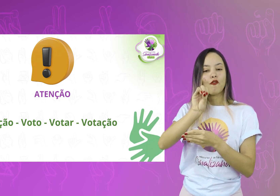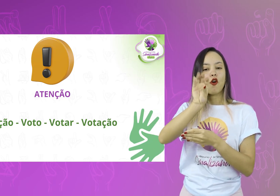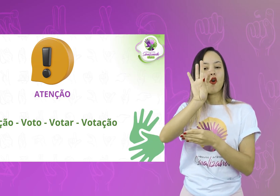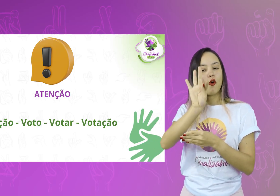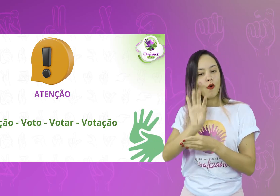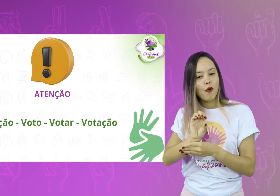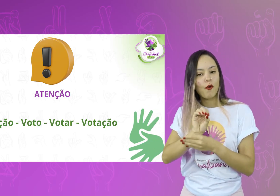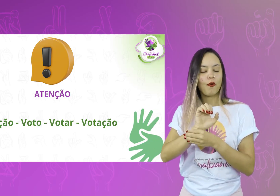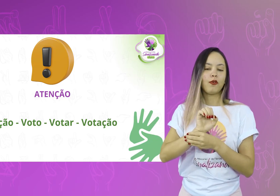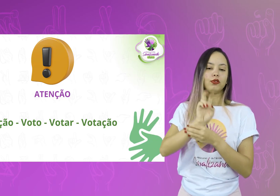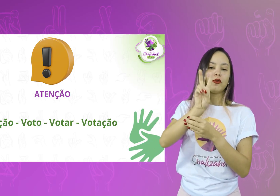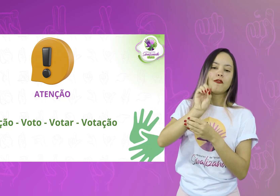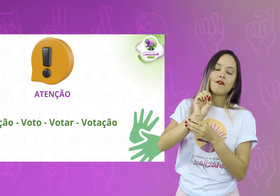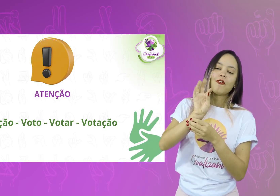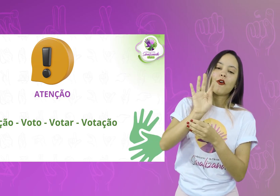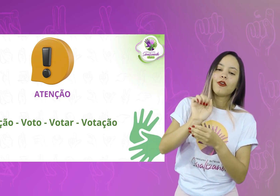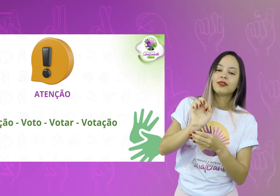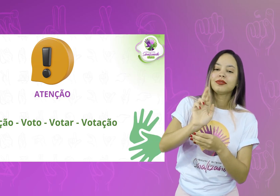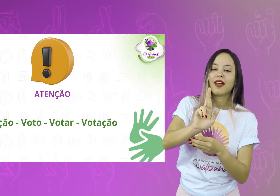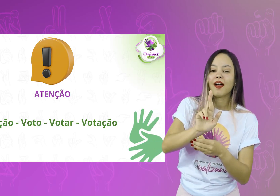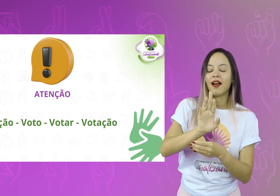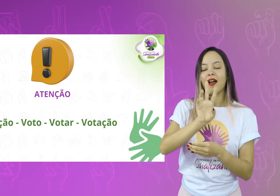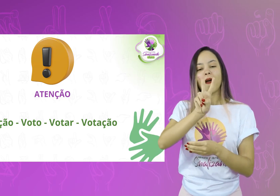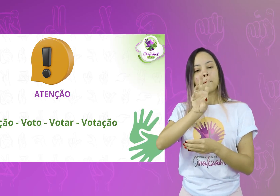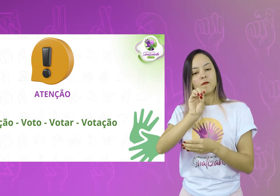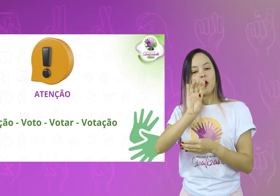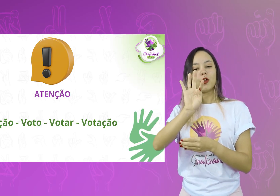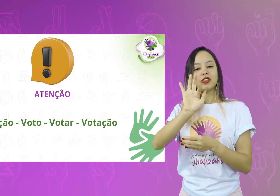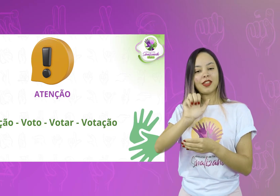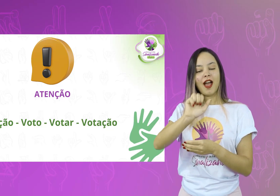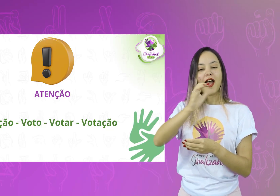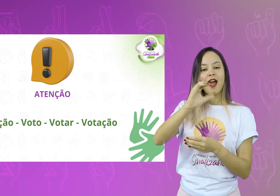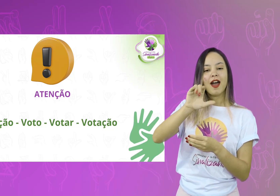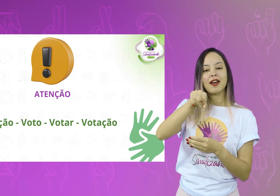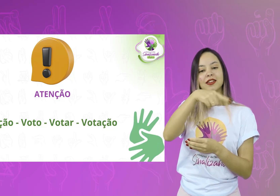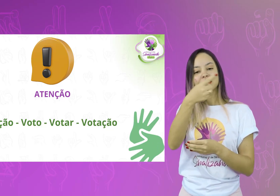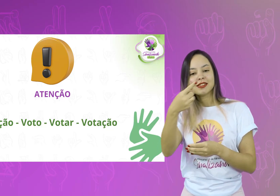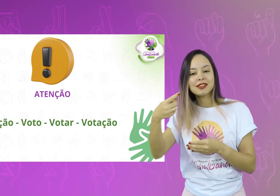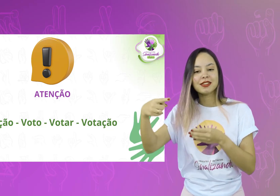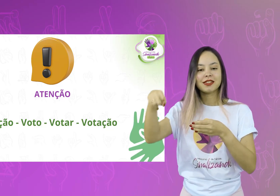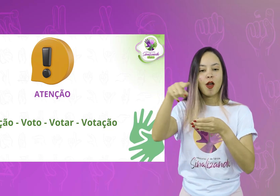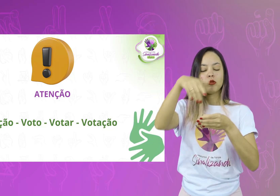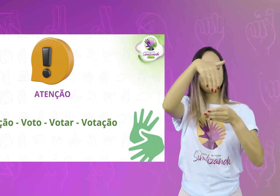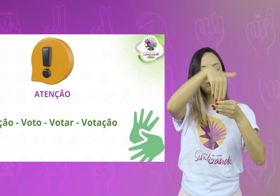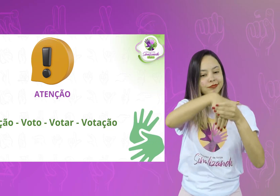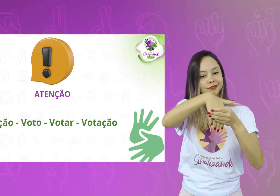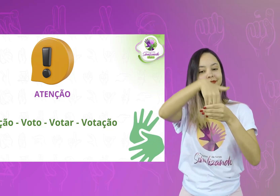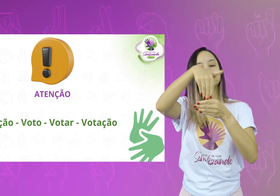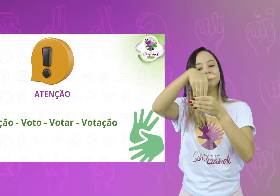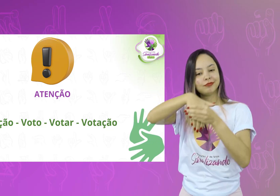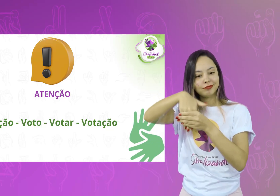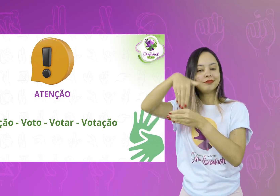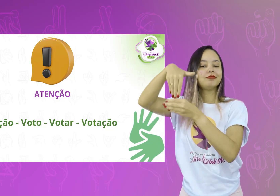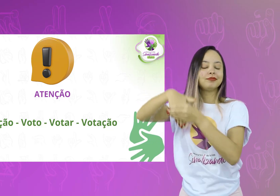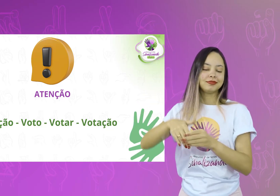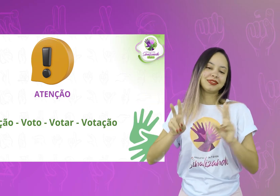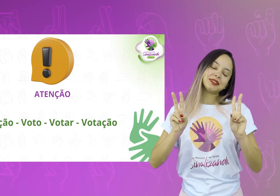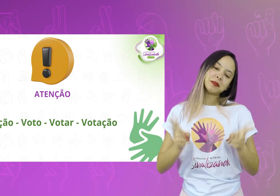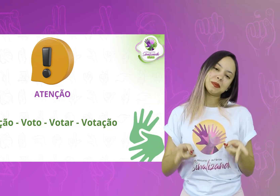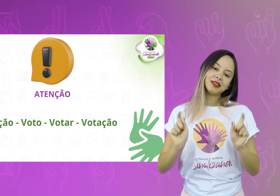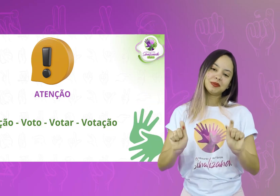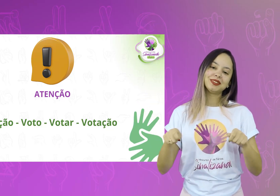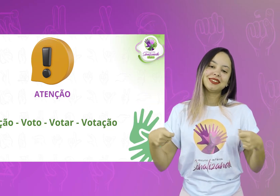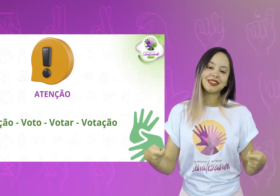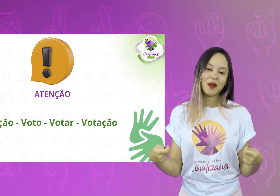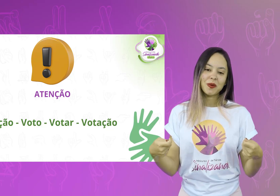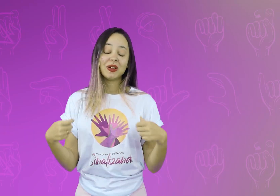Eleição, voto, votar e votação. Essas quatro palavras a